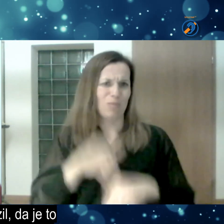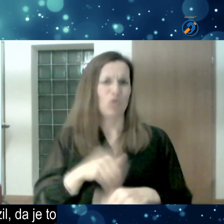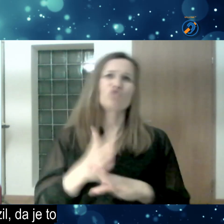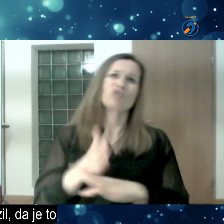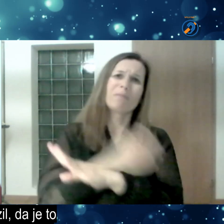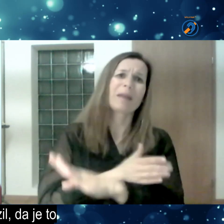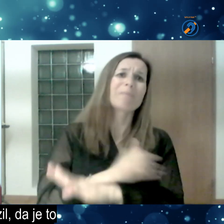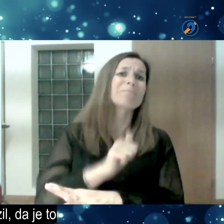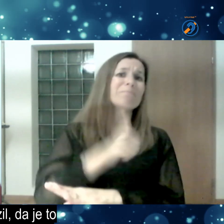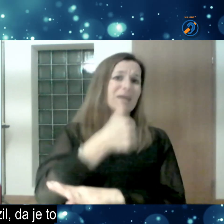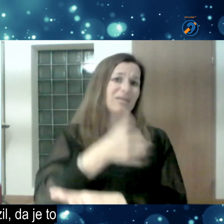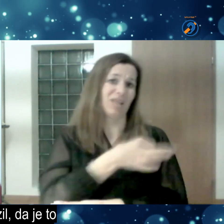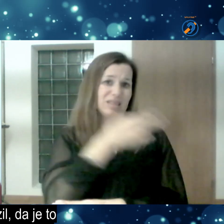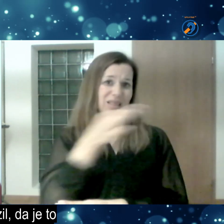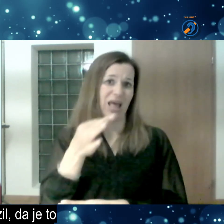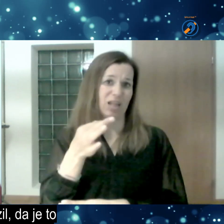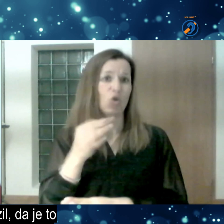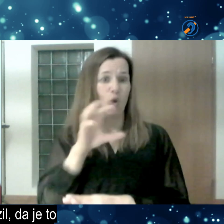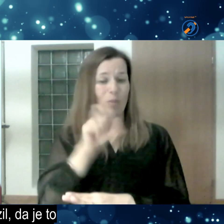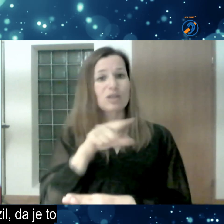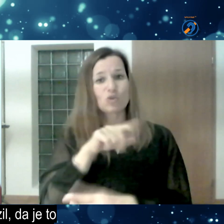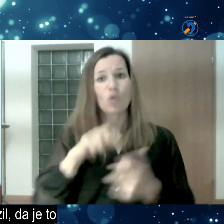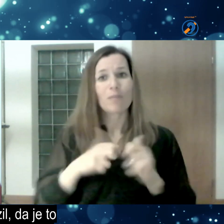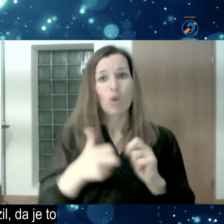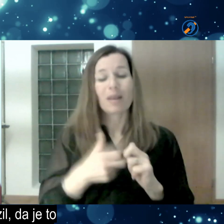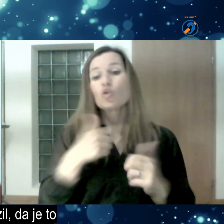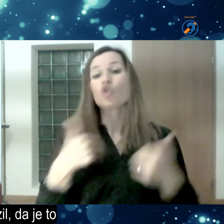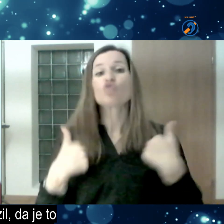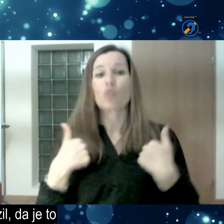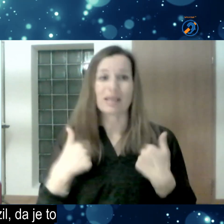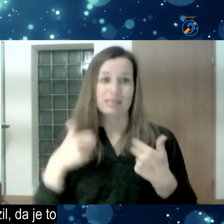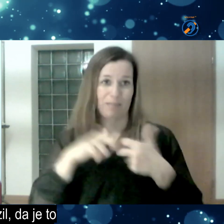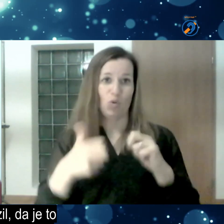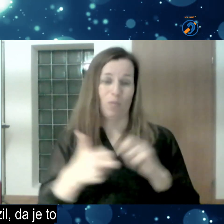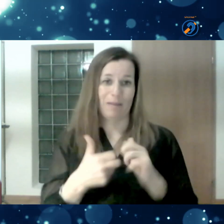ko je opazil, da je to problem, življenjski problem.